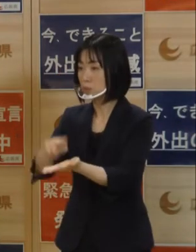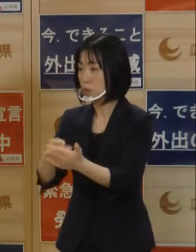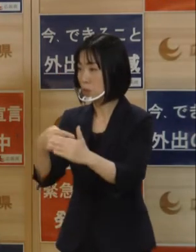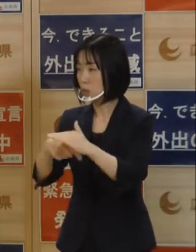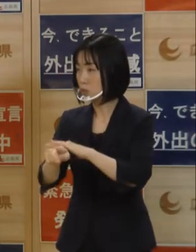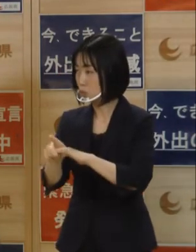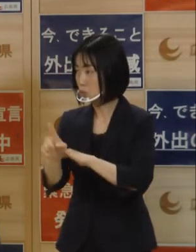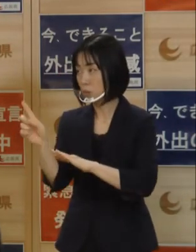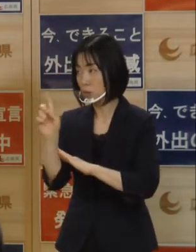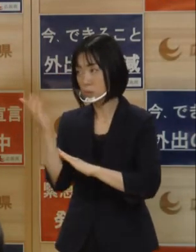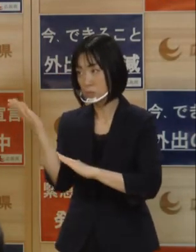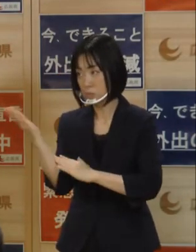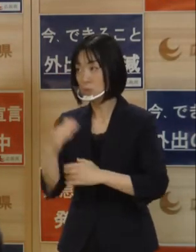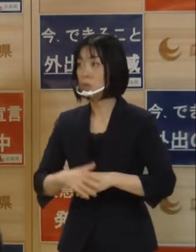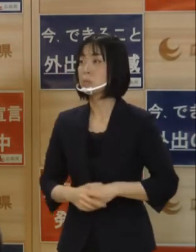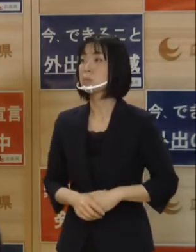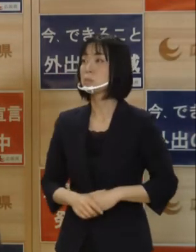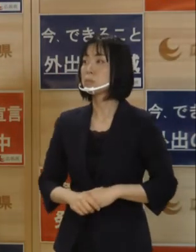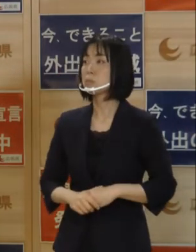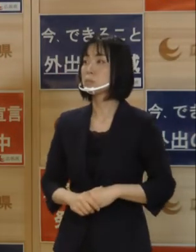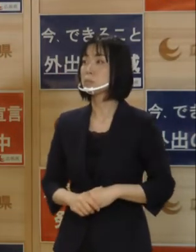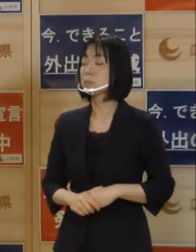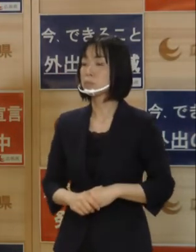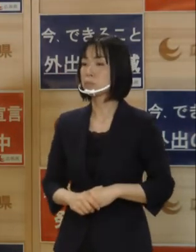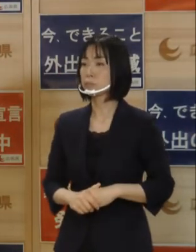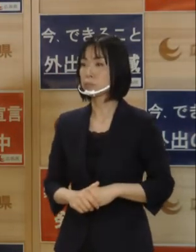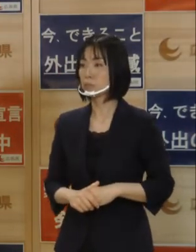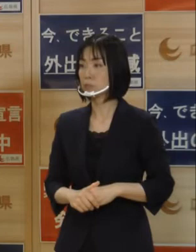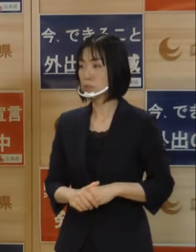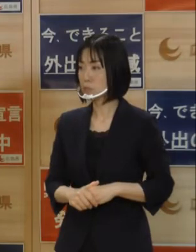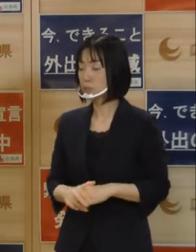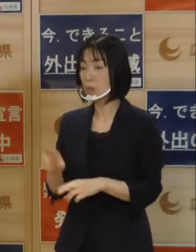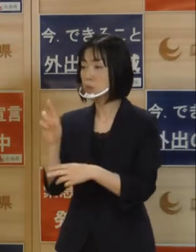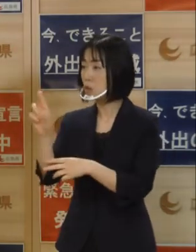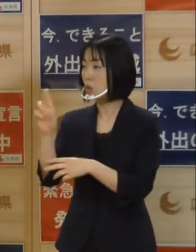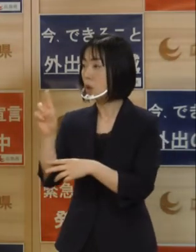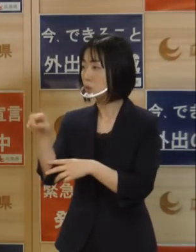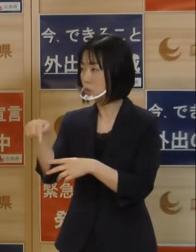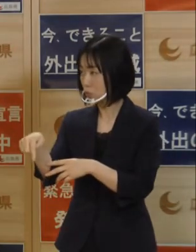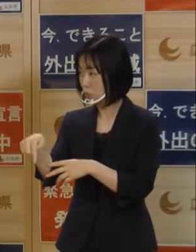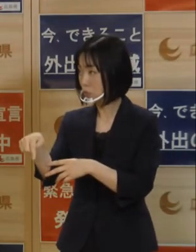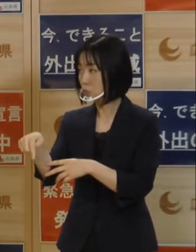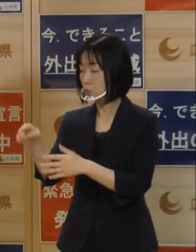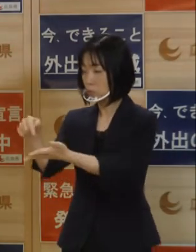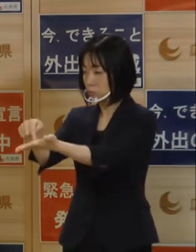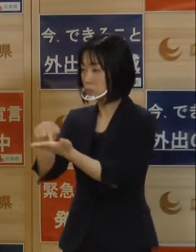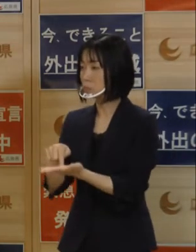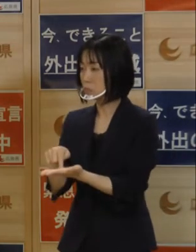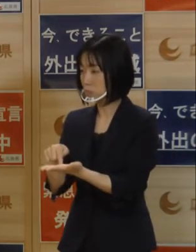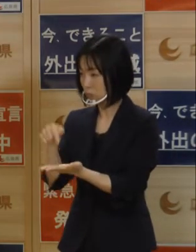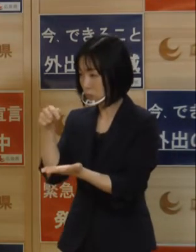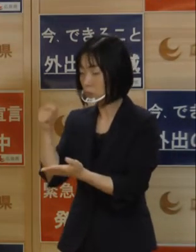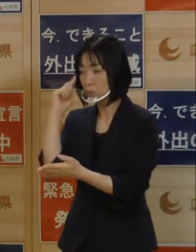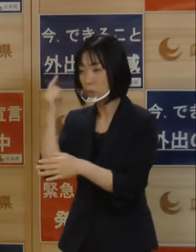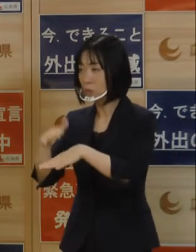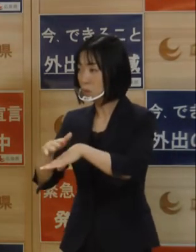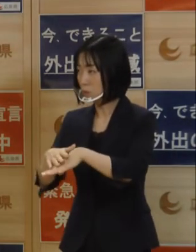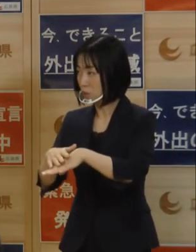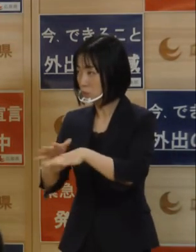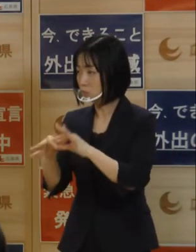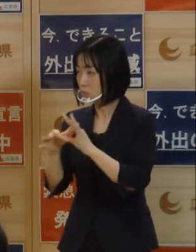て聞かせていただけますか。 あの、まあ、JR の申し出の趣旨というのはこ